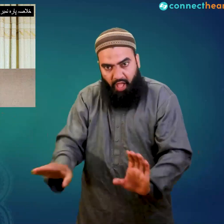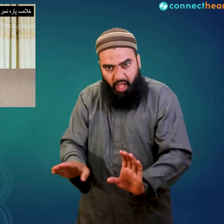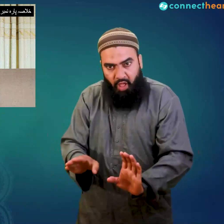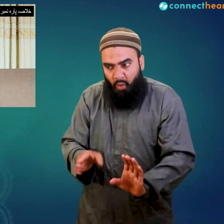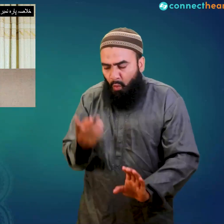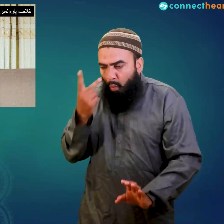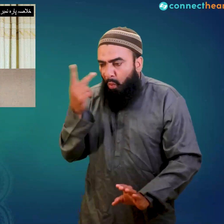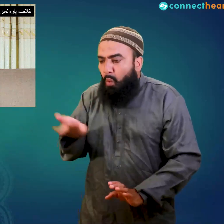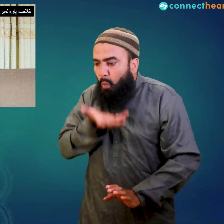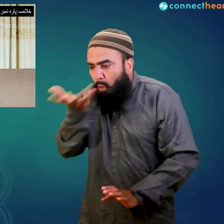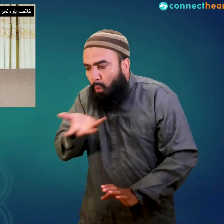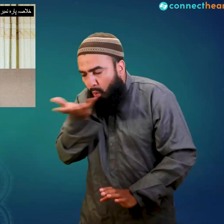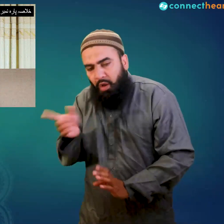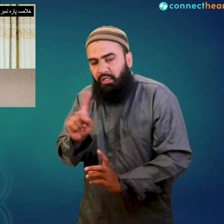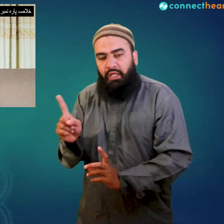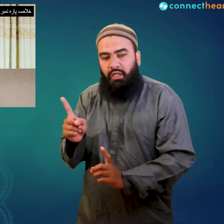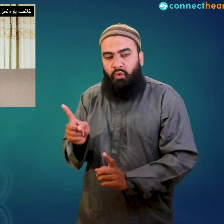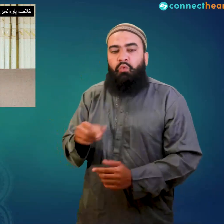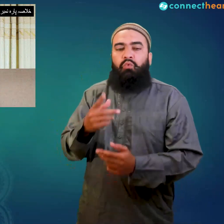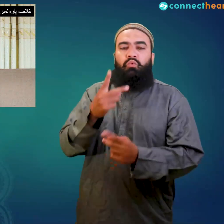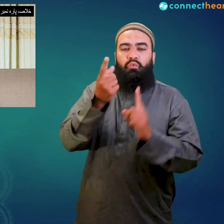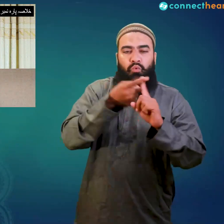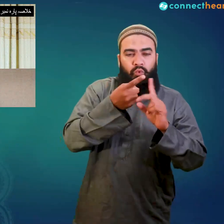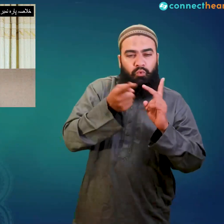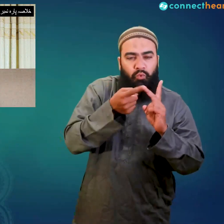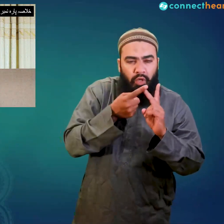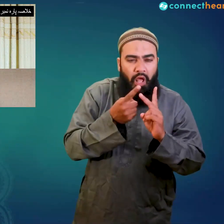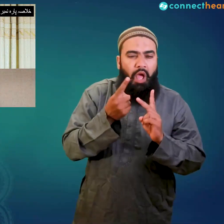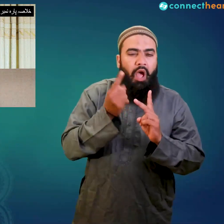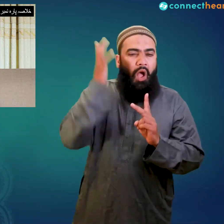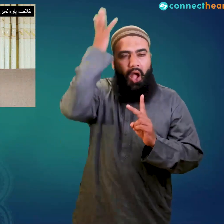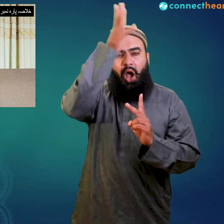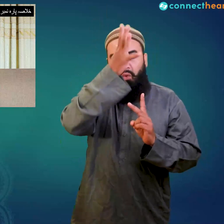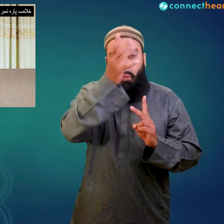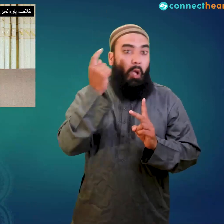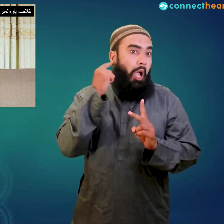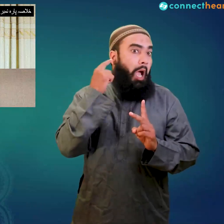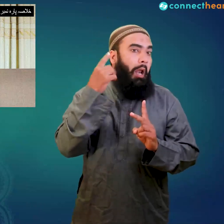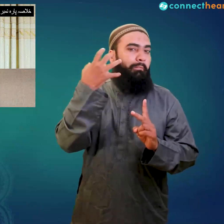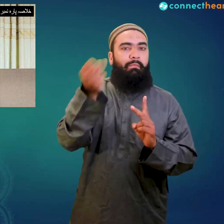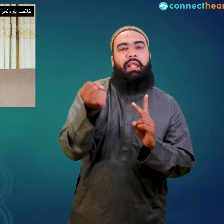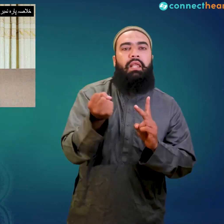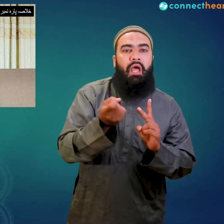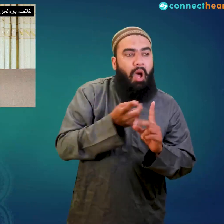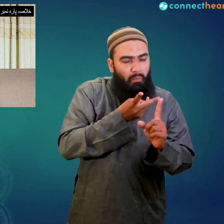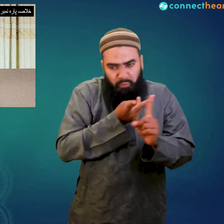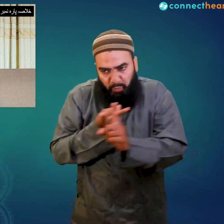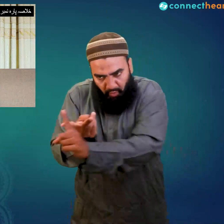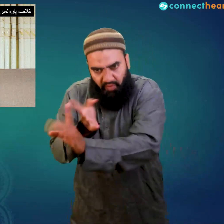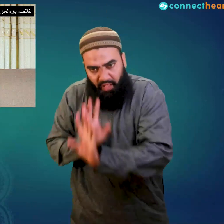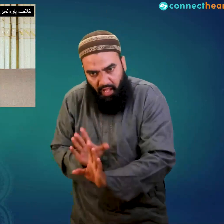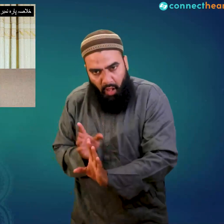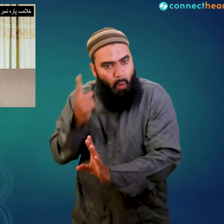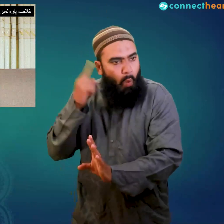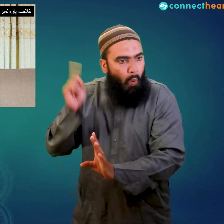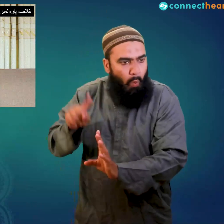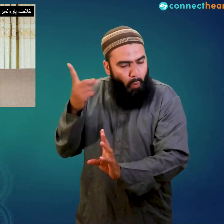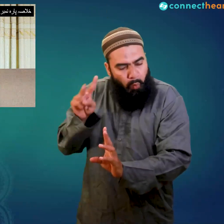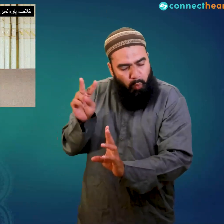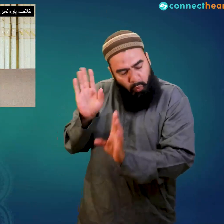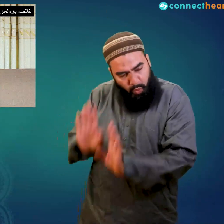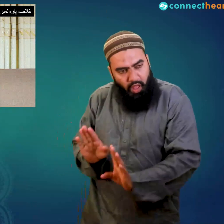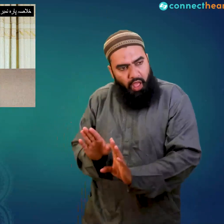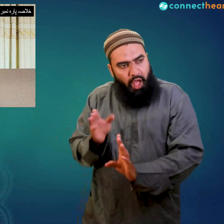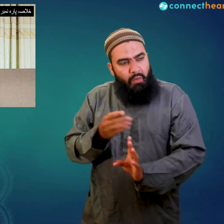سنا سکتے جب کہ وہ پیٹھ پھیر لیں۔ اس آیت میں آپ صلی اللہ علیہ وسلم کو تسلی دی گئی کہ آپ پیغام حق